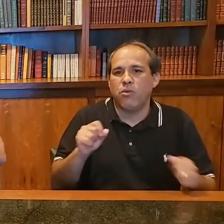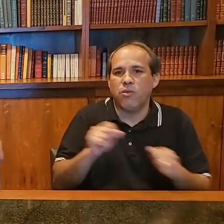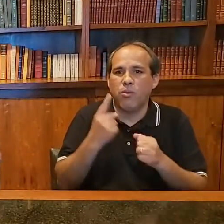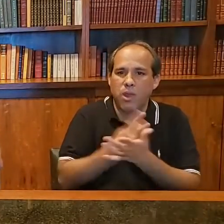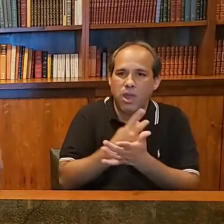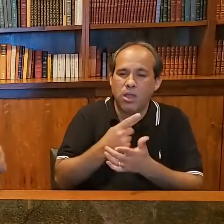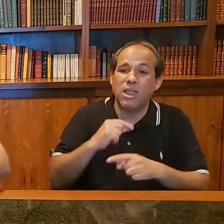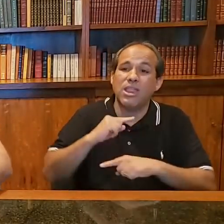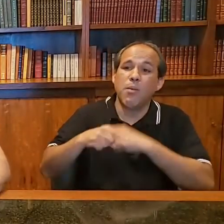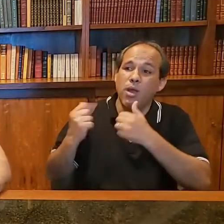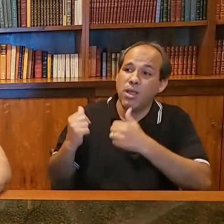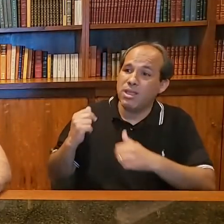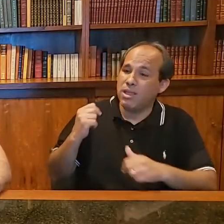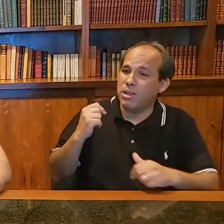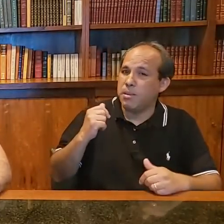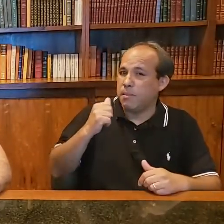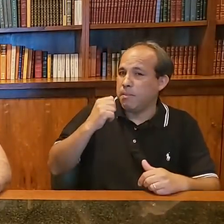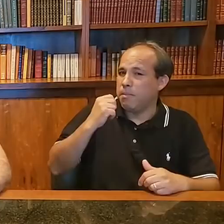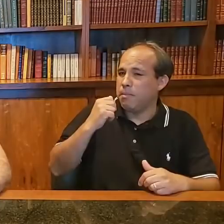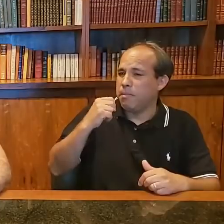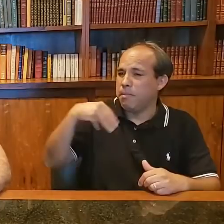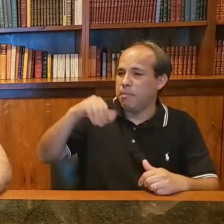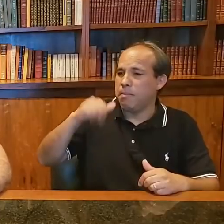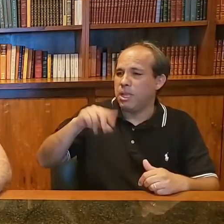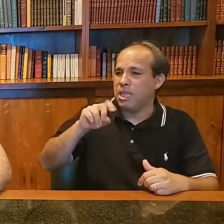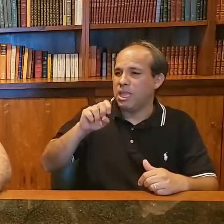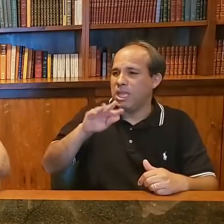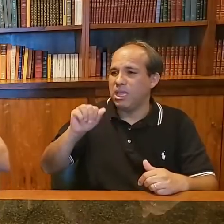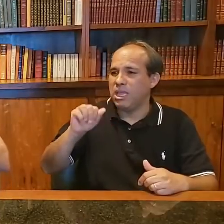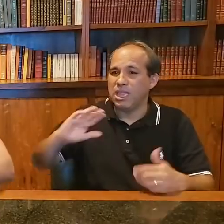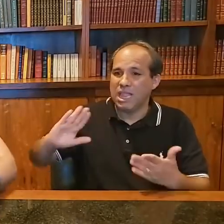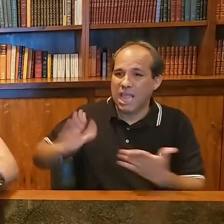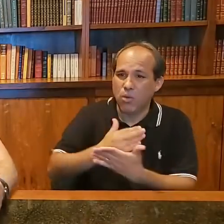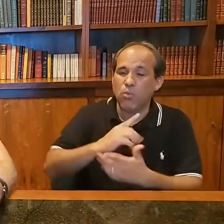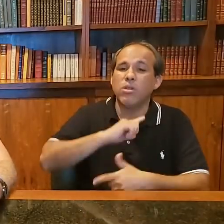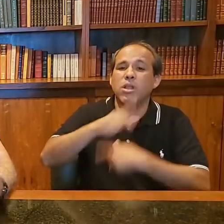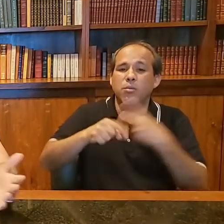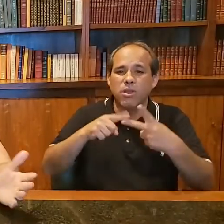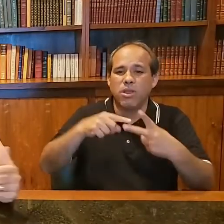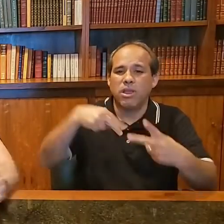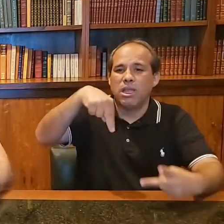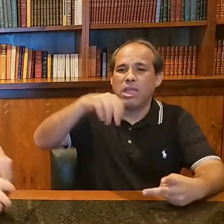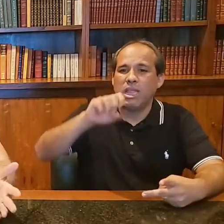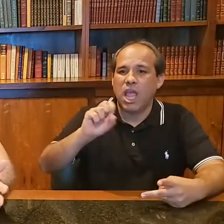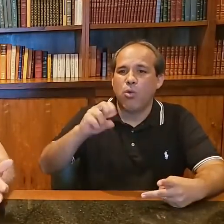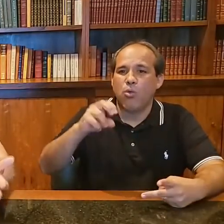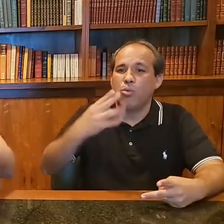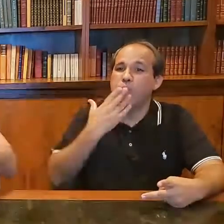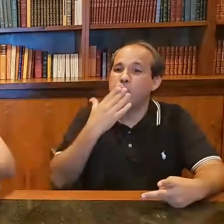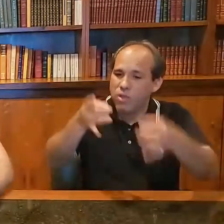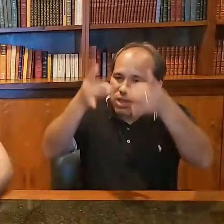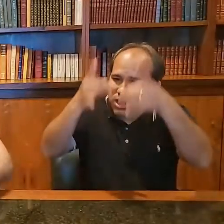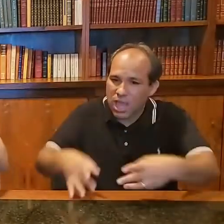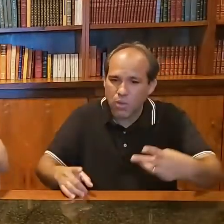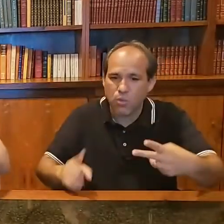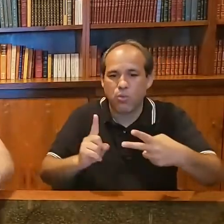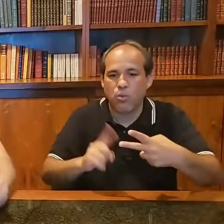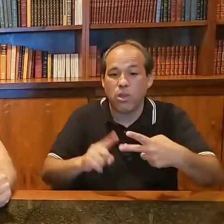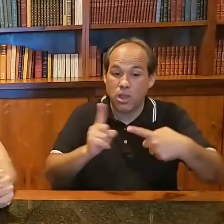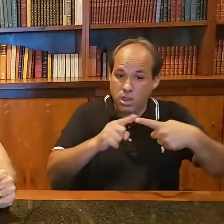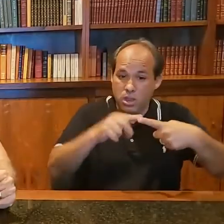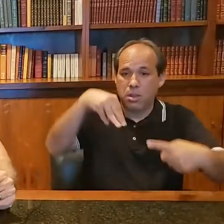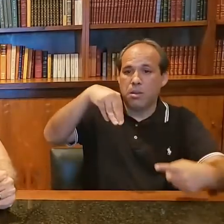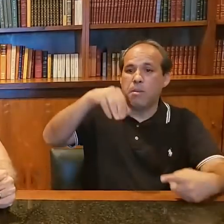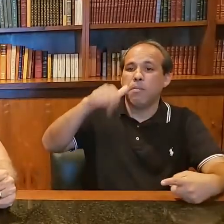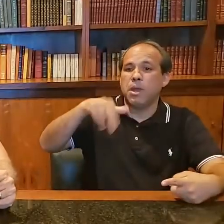assumiu depois do Jorge Take, que Nelson Take, que pediu para sair, não foi exonerado, pediu para sair. Quem foi demitido foi o